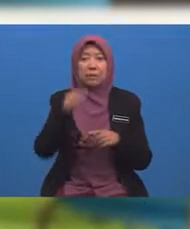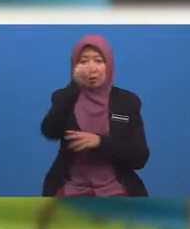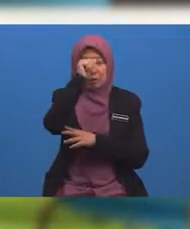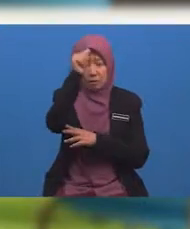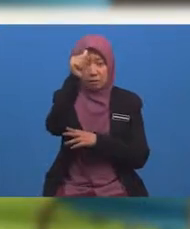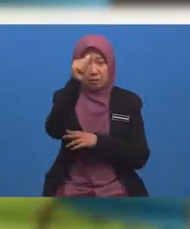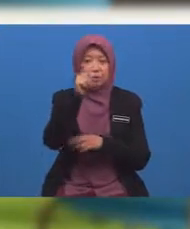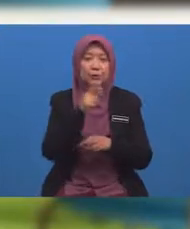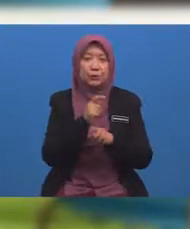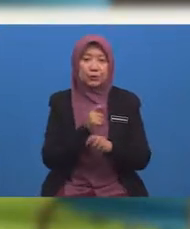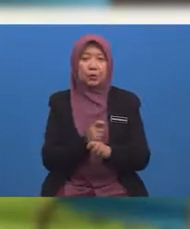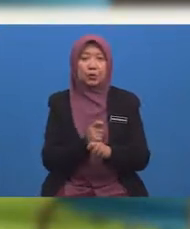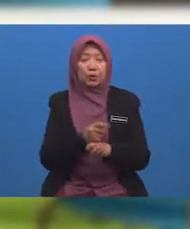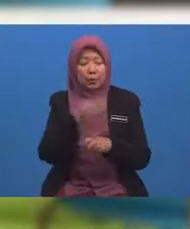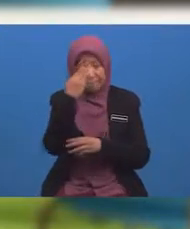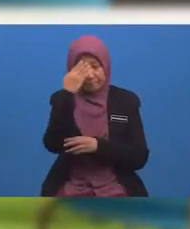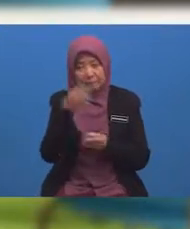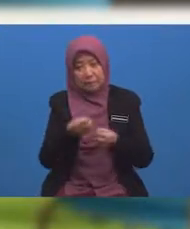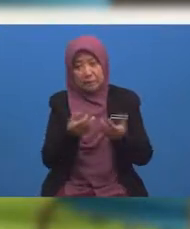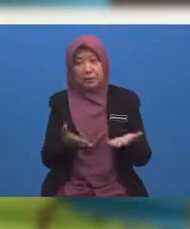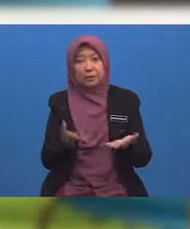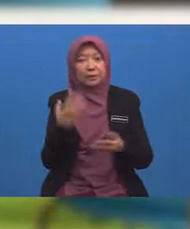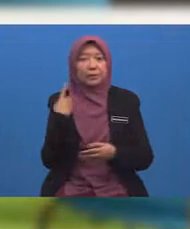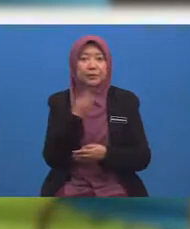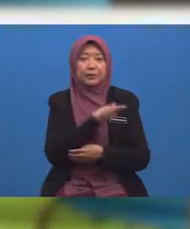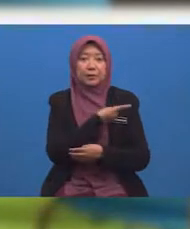tetap memberikan kita udara untuk bernafas.